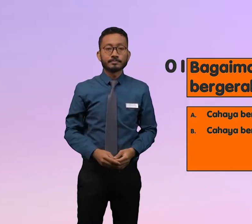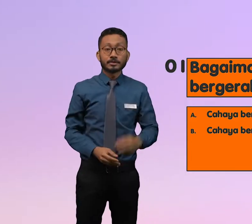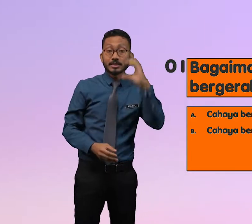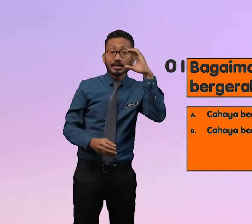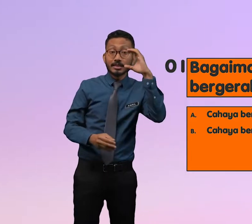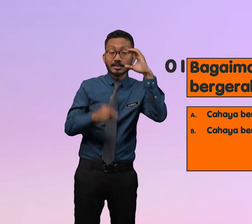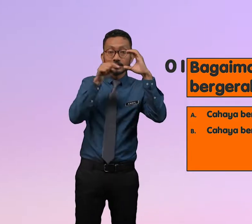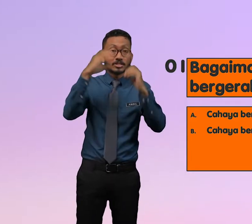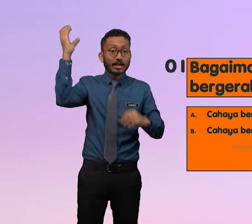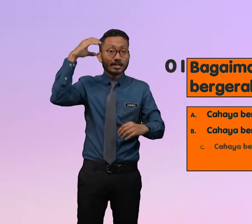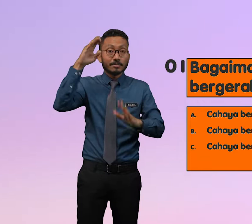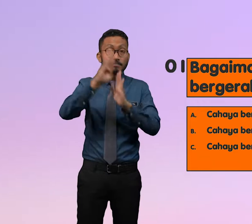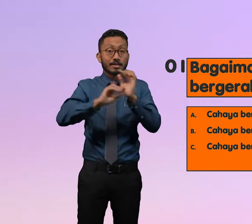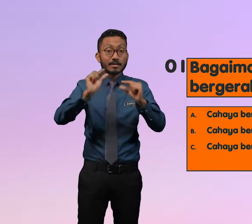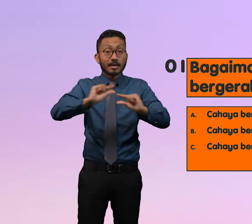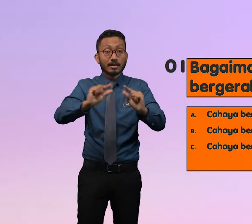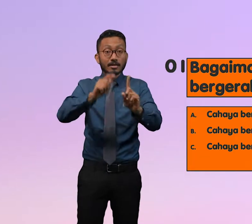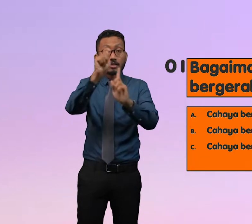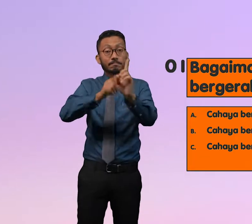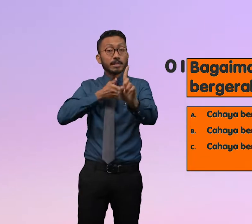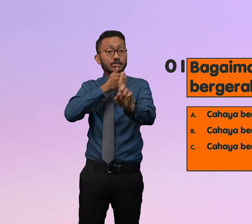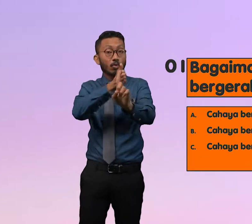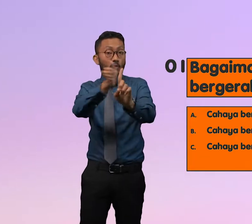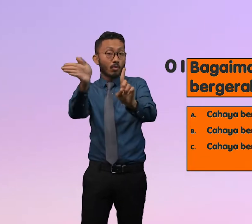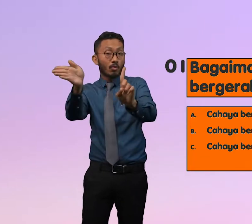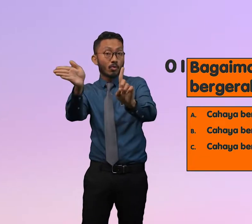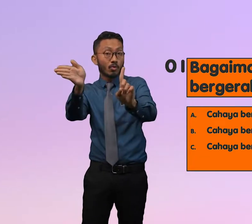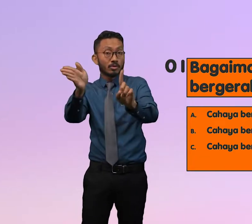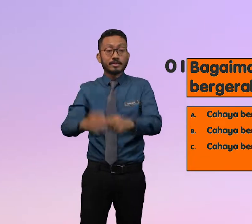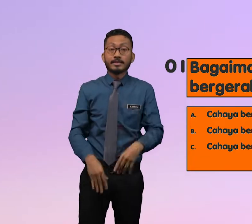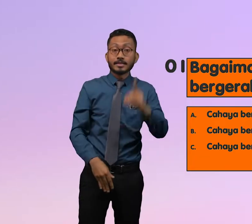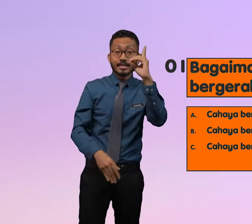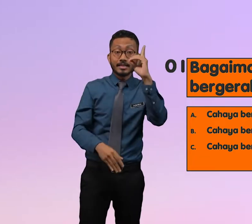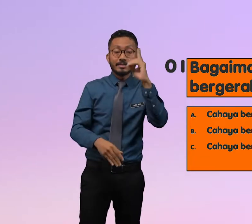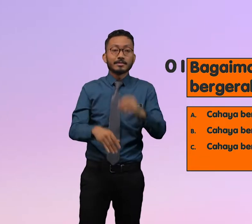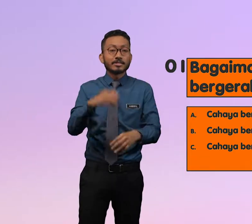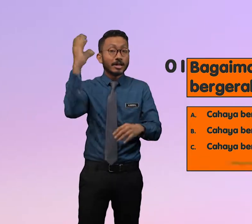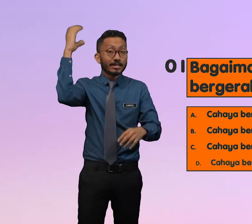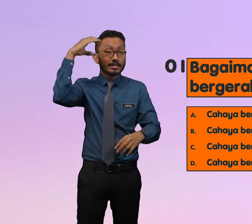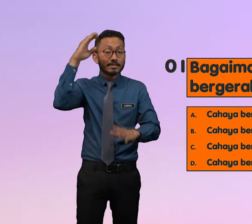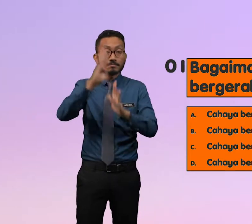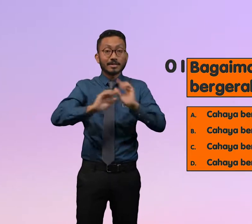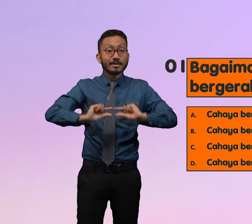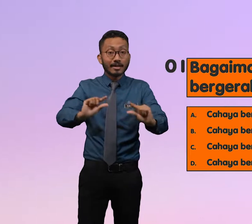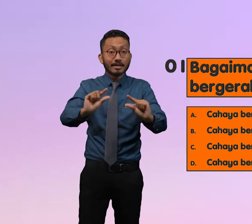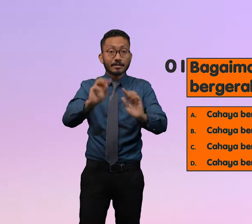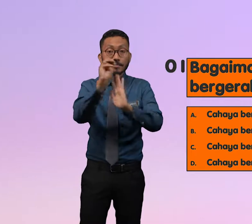C. Cahaya bergerak terpecah. D. Cahaya bergerak